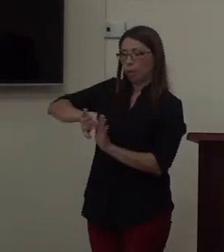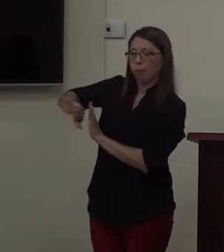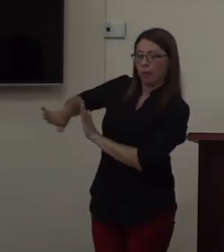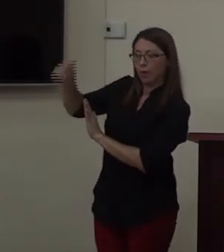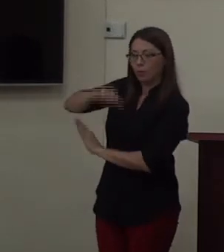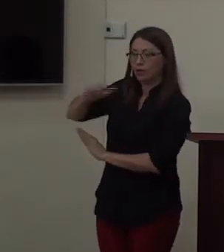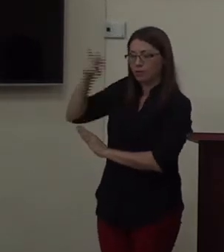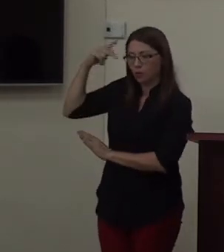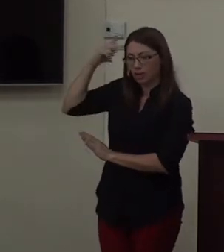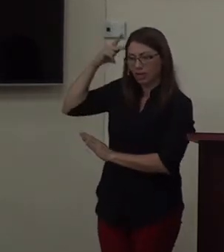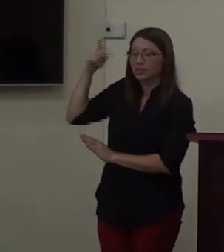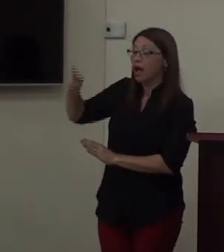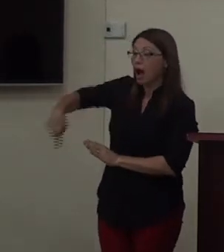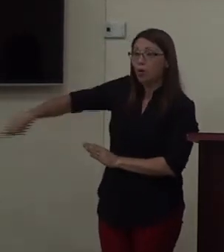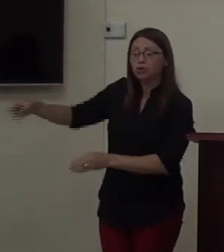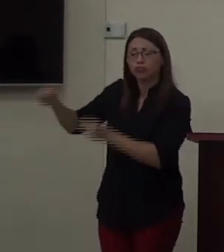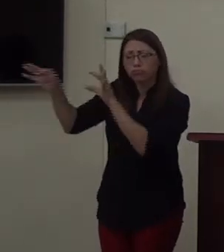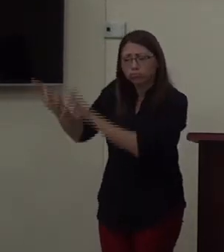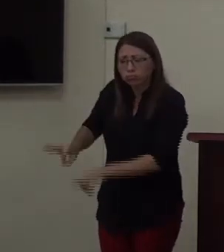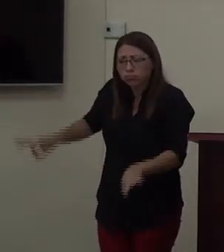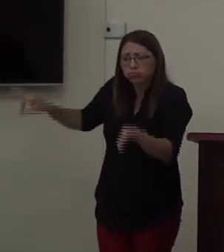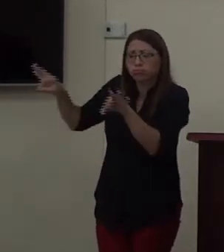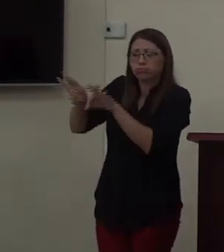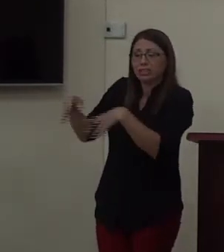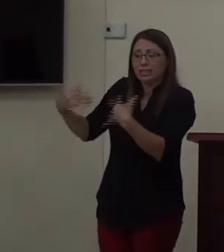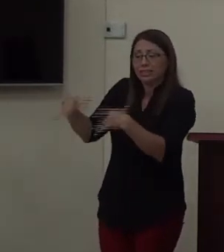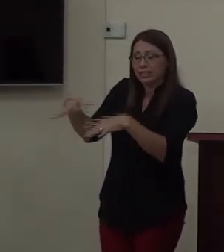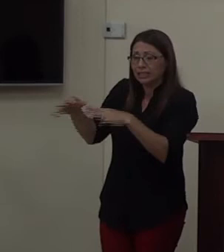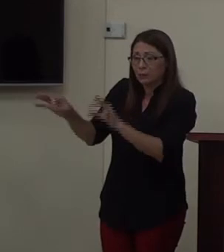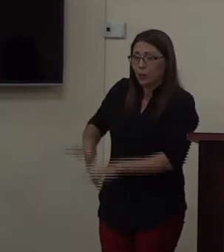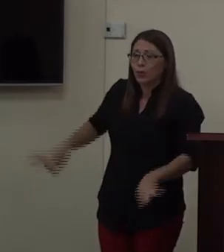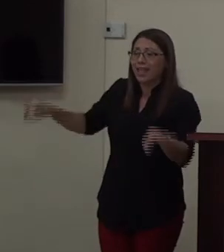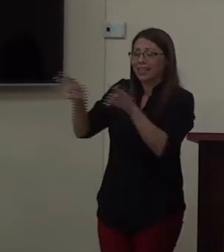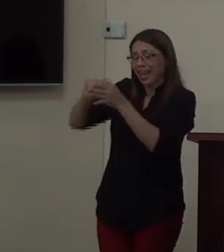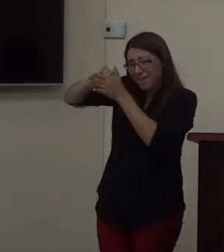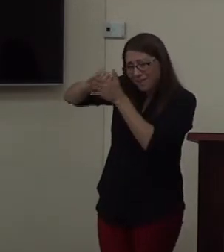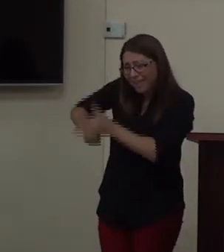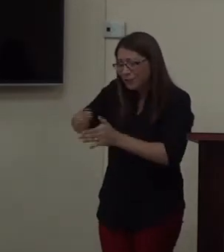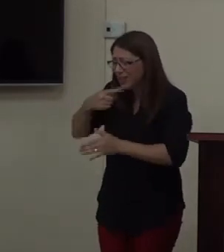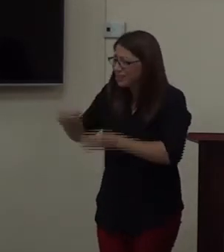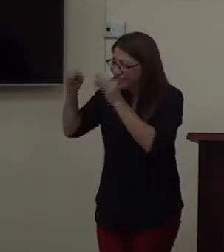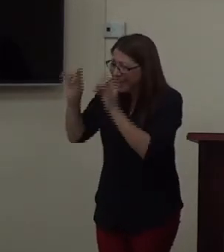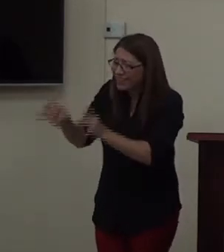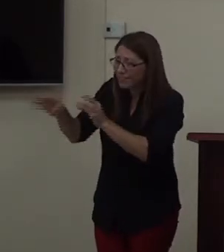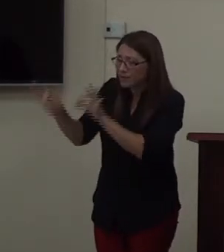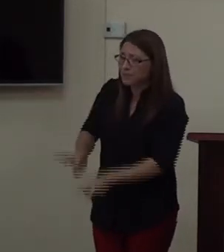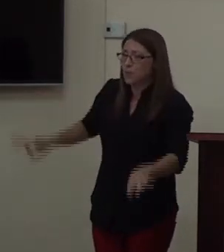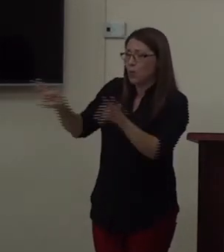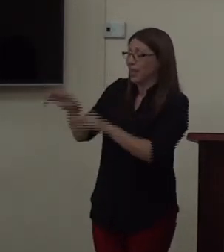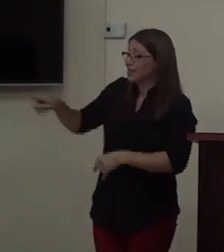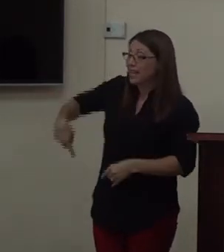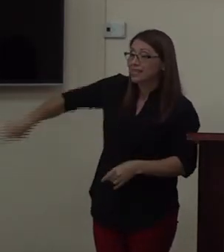políticas, aunque son terriblemente importantes y el terriblemente es lo enfatizo, ¿verdad? Esas